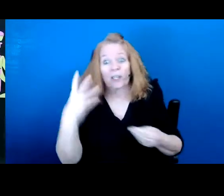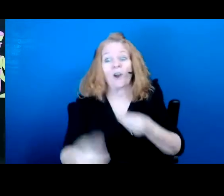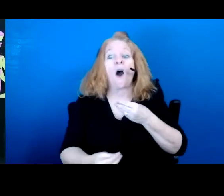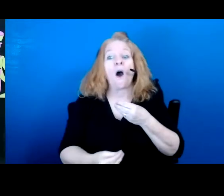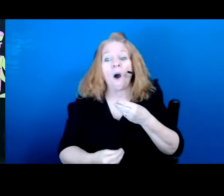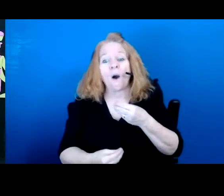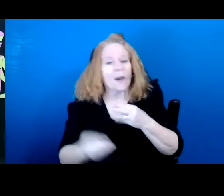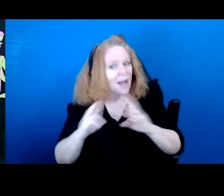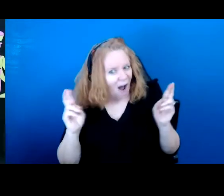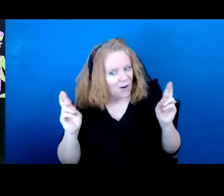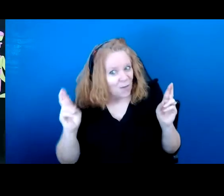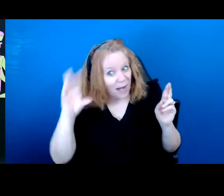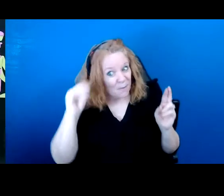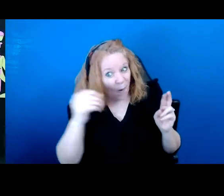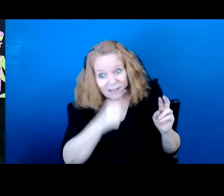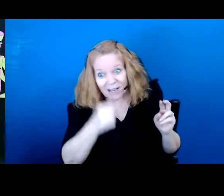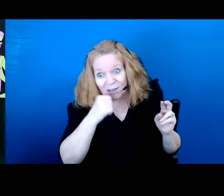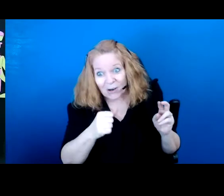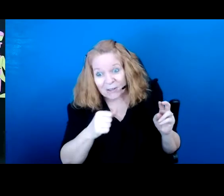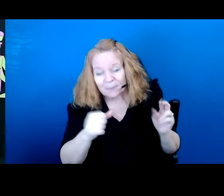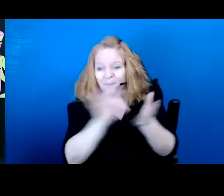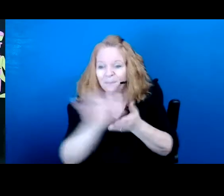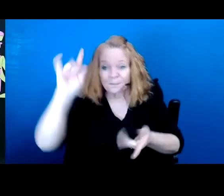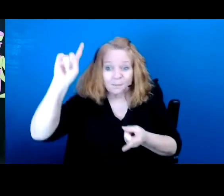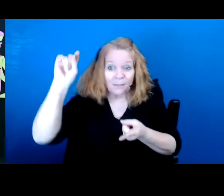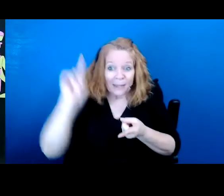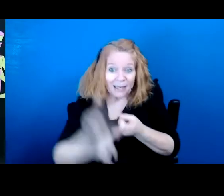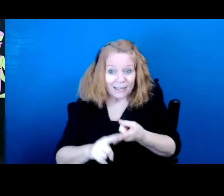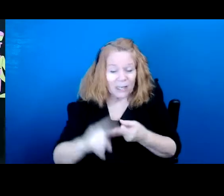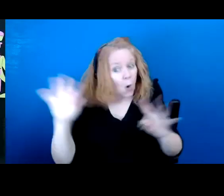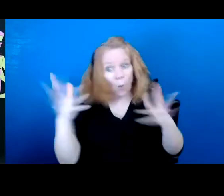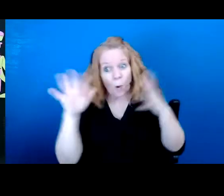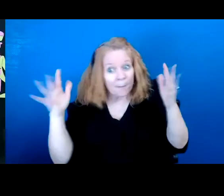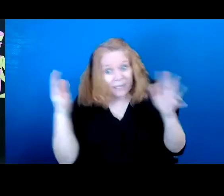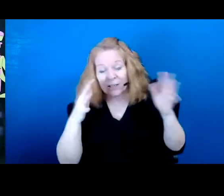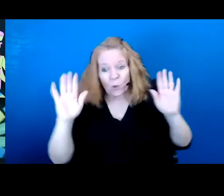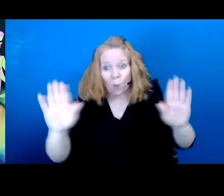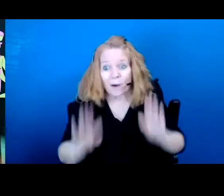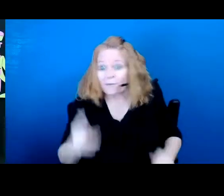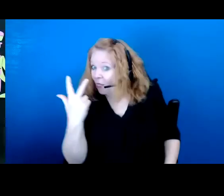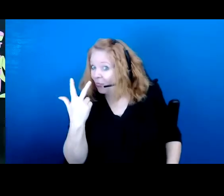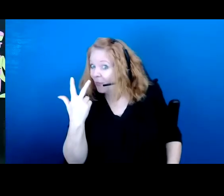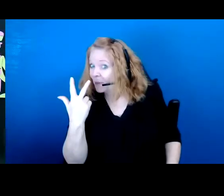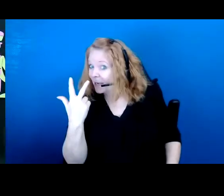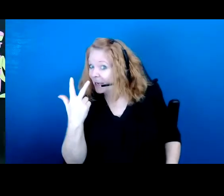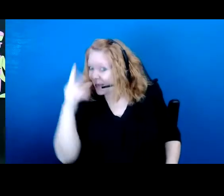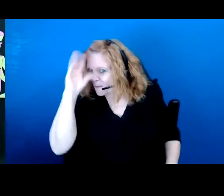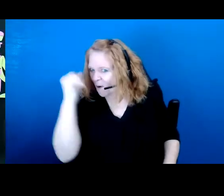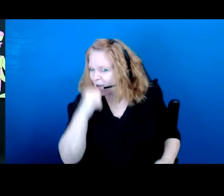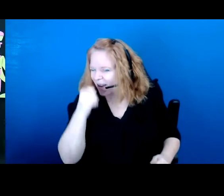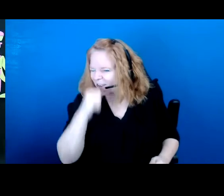vamos vamos vamos vamos listos chicos niños listos vamos a contar con el